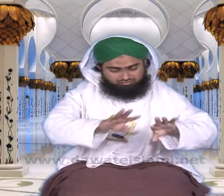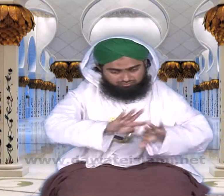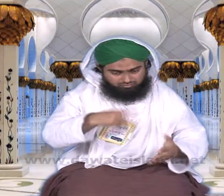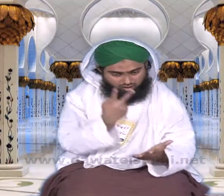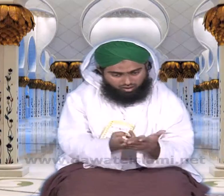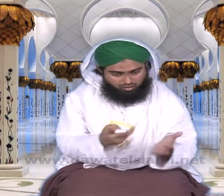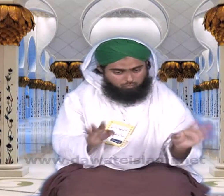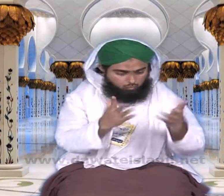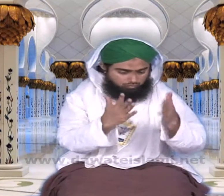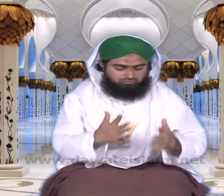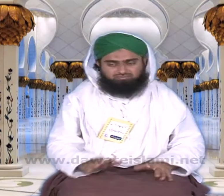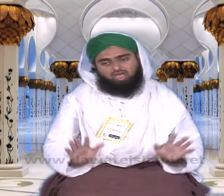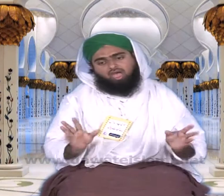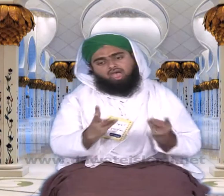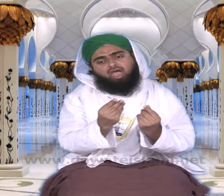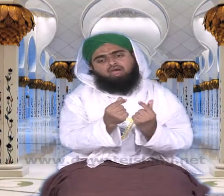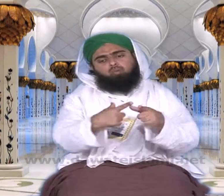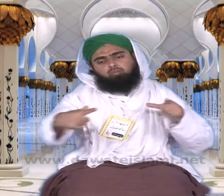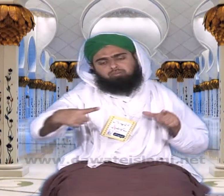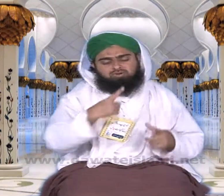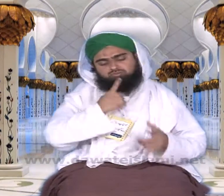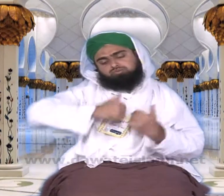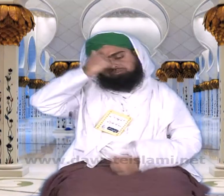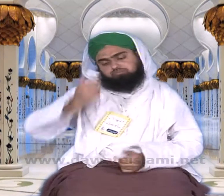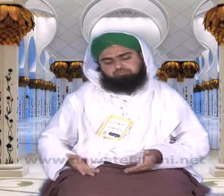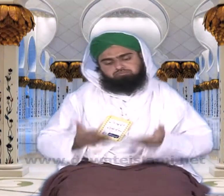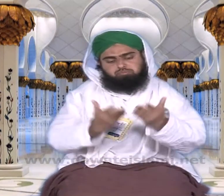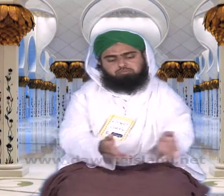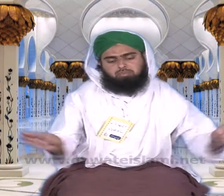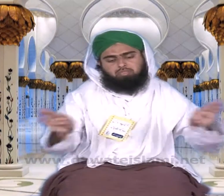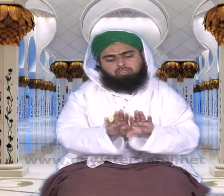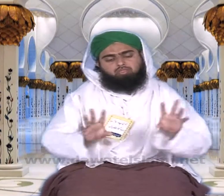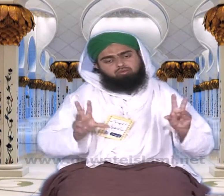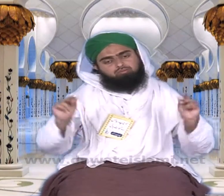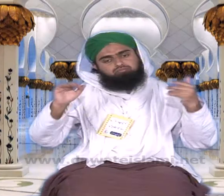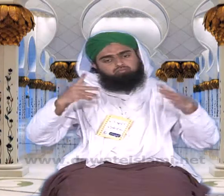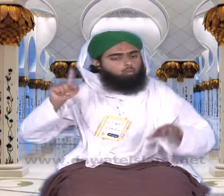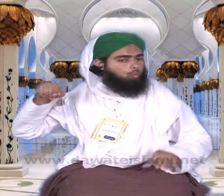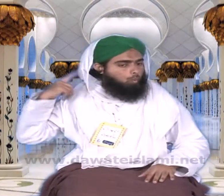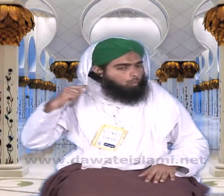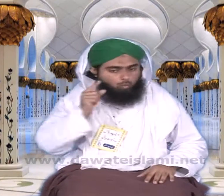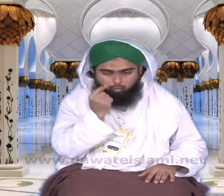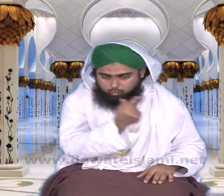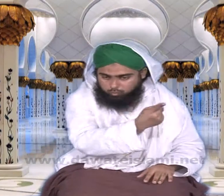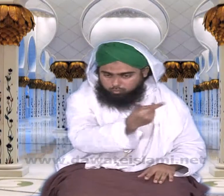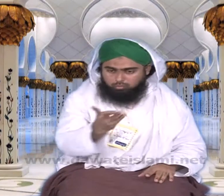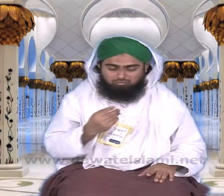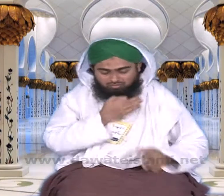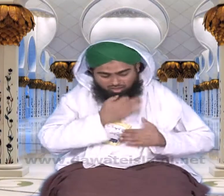یوں ہی مٹی پہ چھوڑ گیا ان کے وہ نوکر چاکر جو ہر وقت حاضر ہوں حاضر ہوں کہہ کر